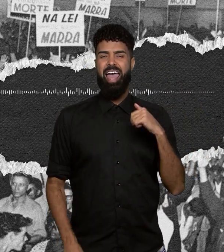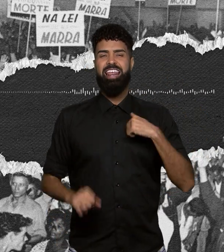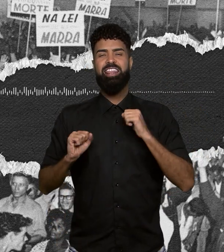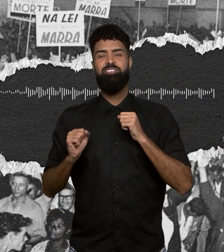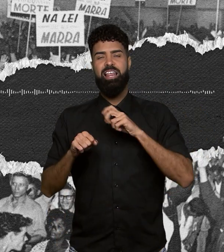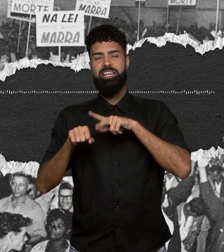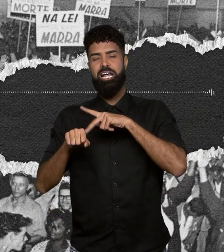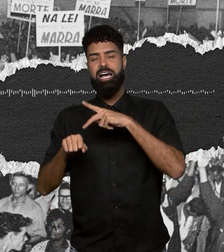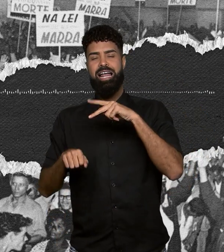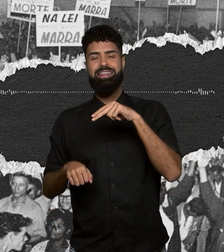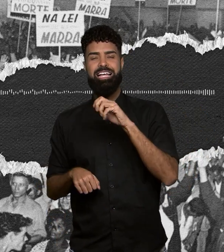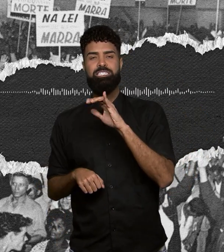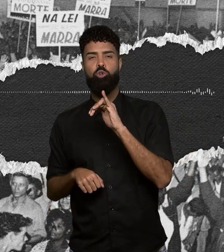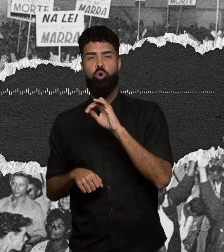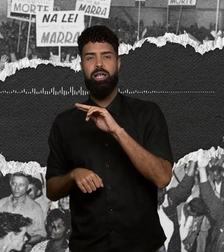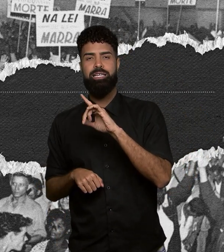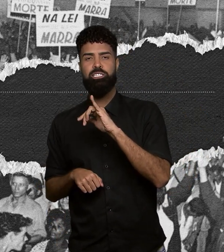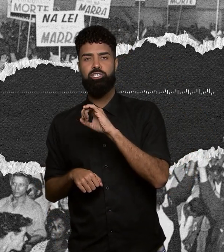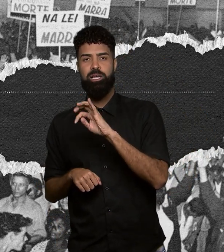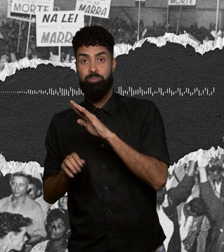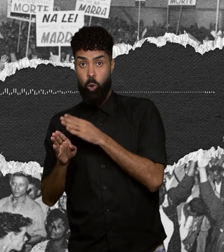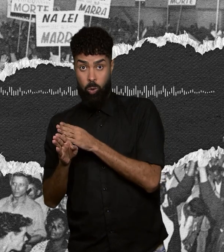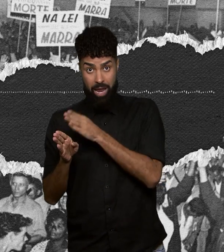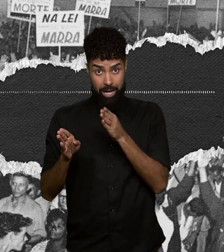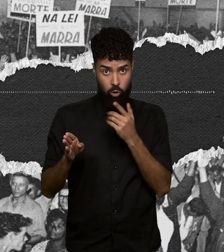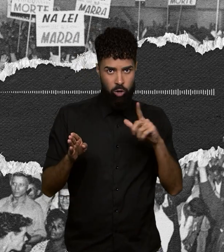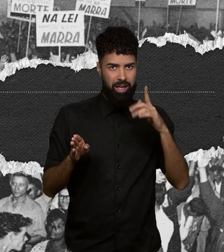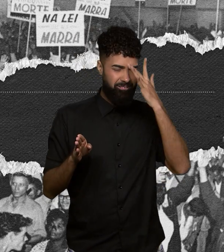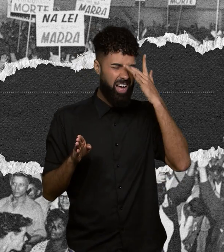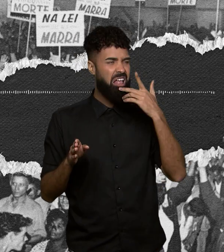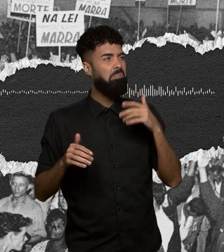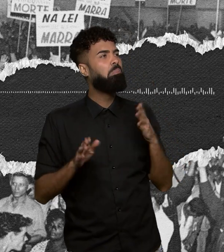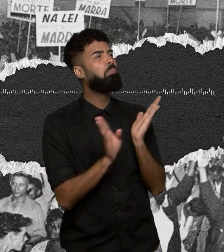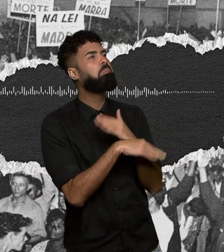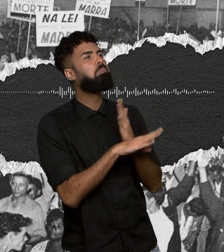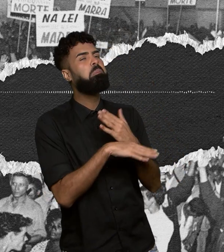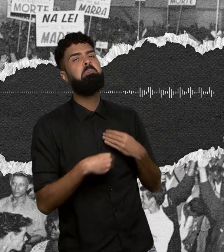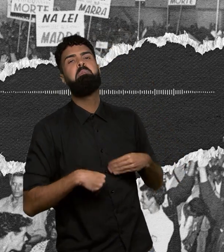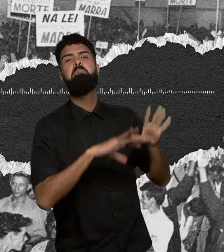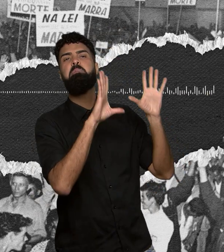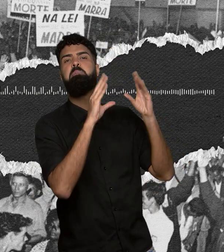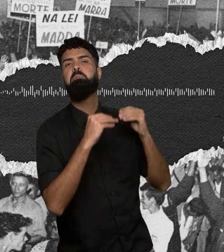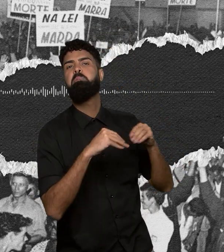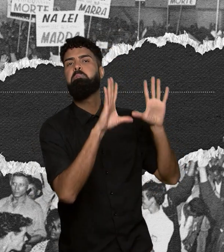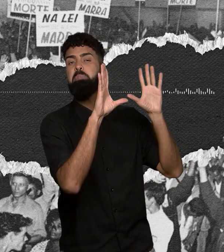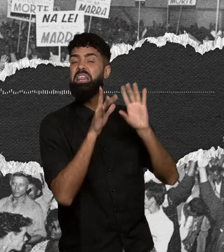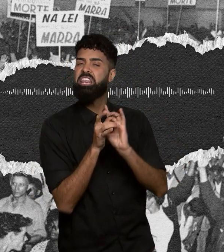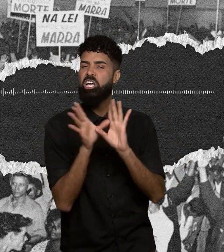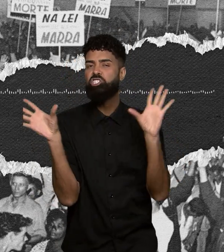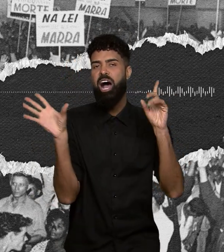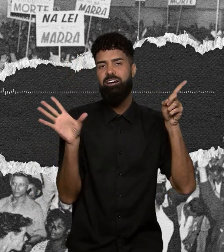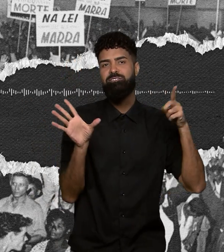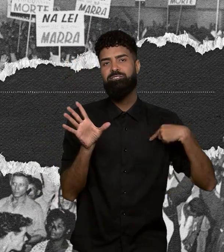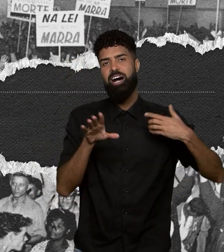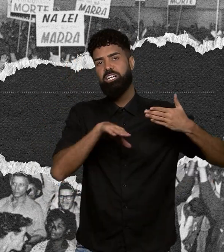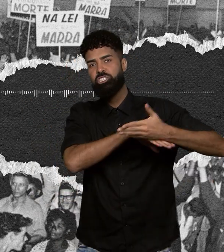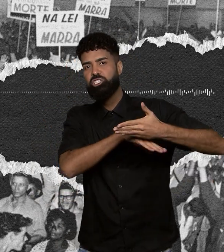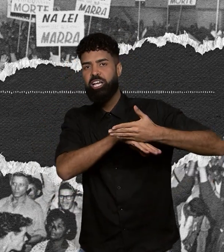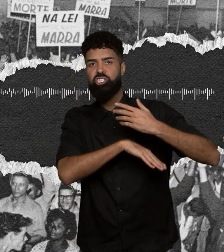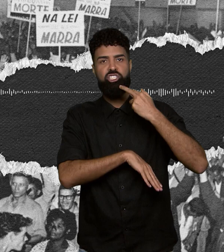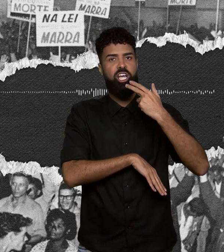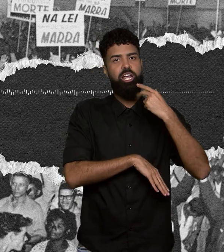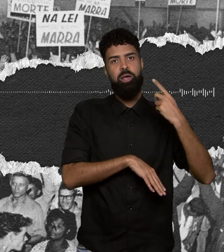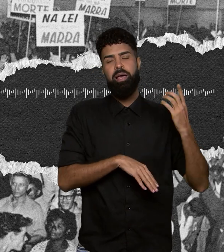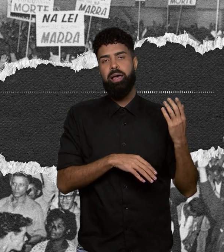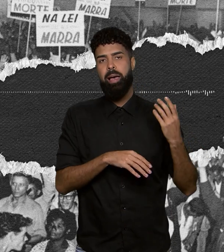tinha os apelidados de forma depreciativa de entreguistas os que defendiam a participação estrangeira na exploração de petróleo